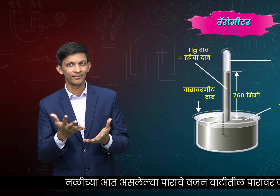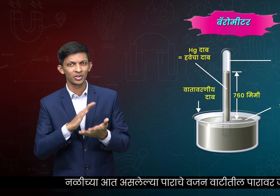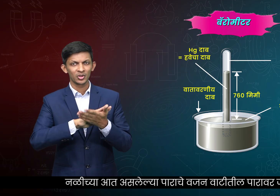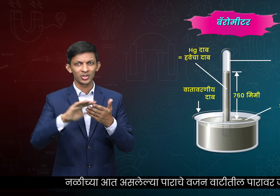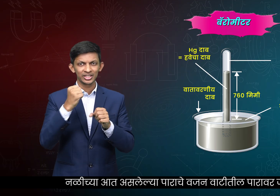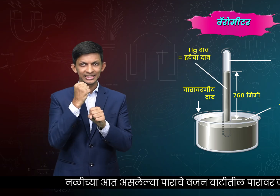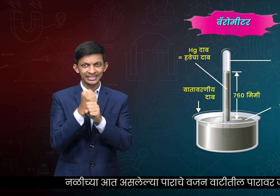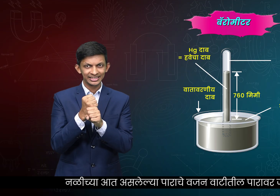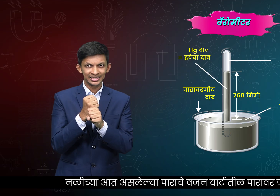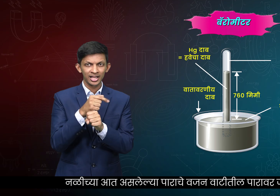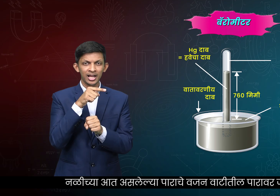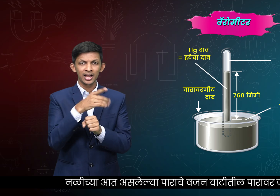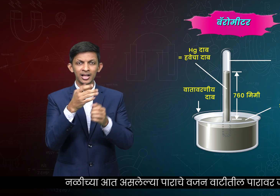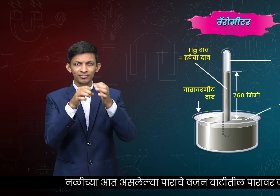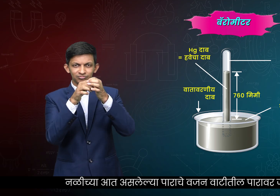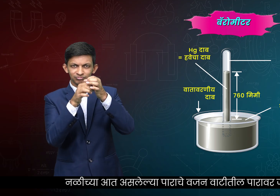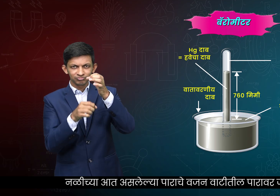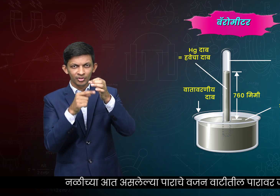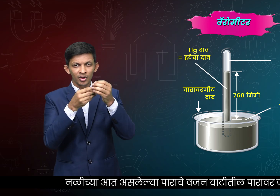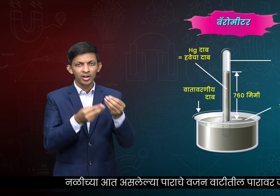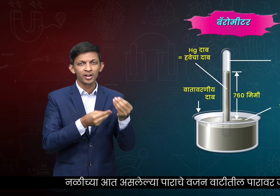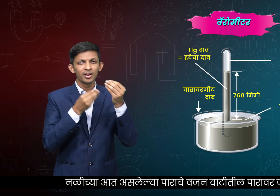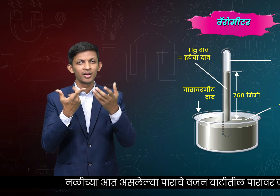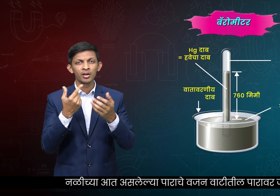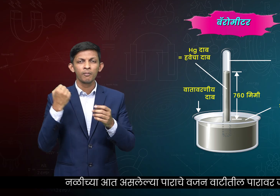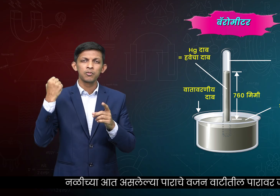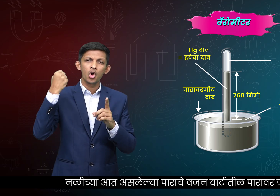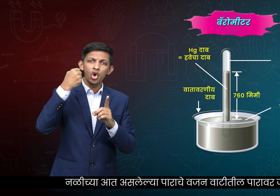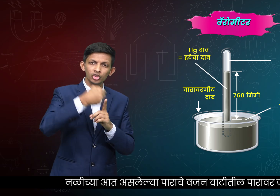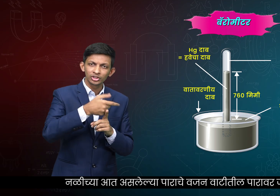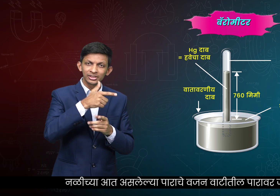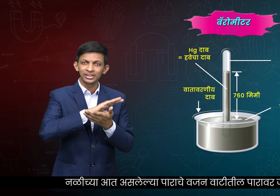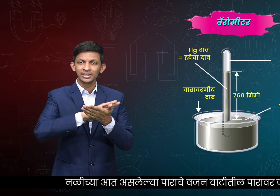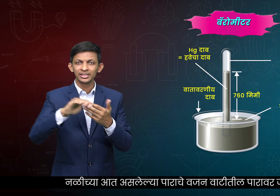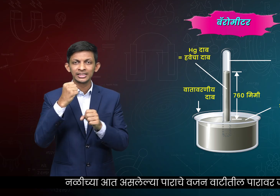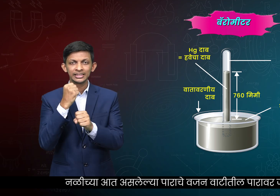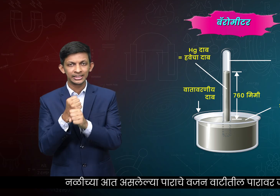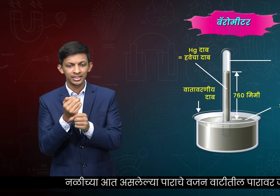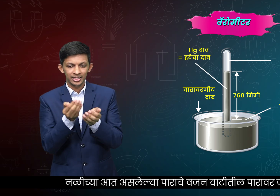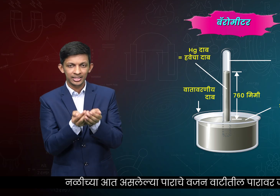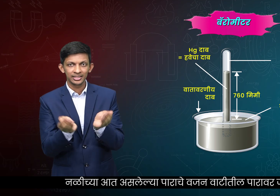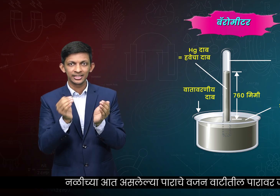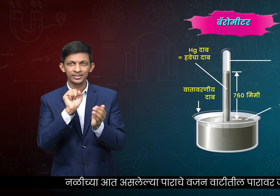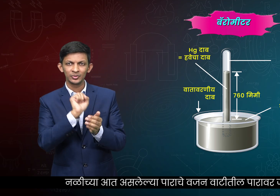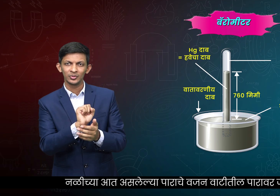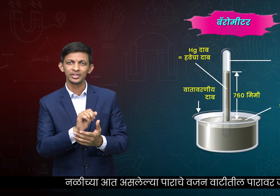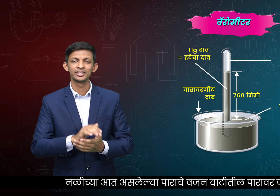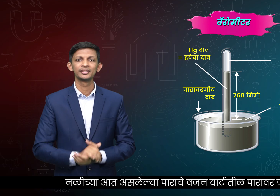नळीच्या आत असलेल्या पाऱ्याचे वजन बाटलीतील पारावर जोर देते.